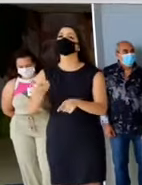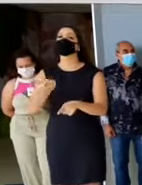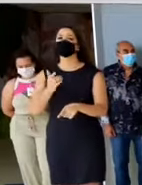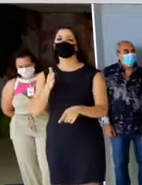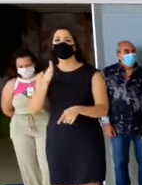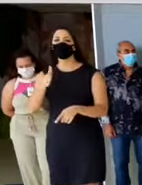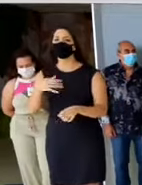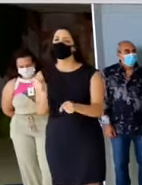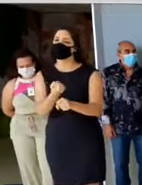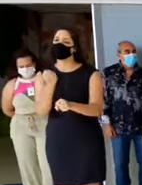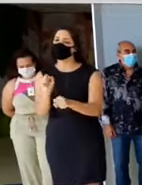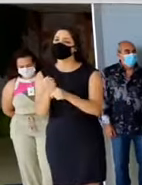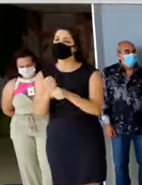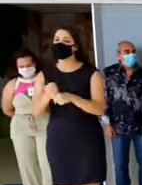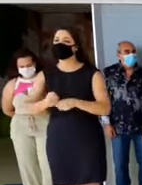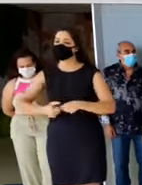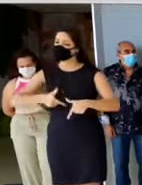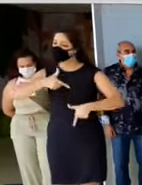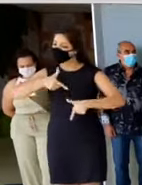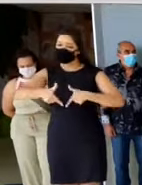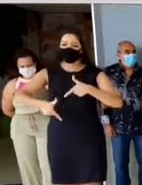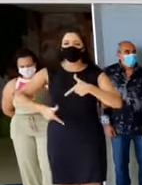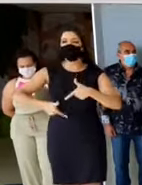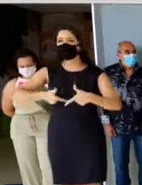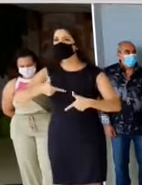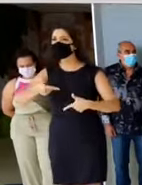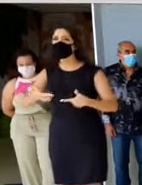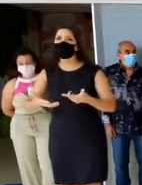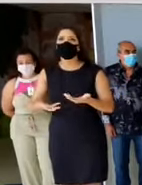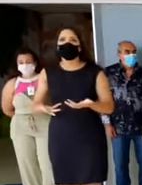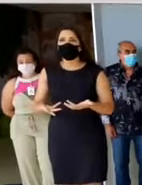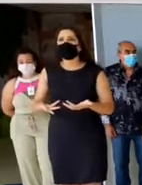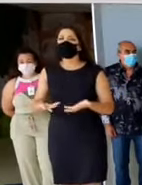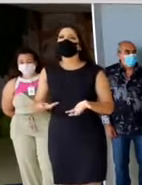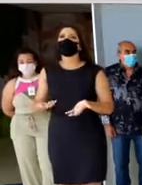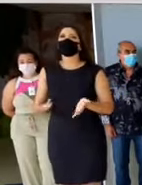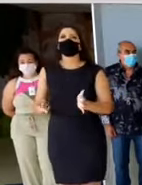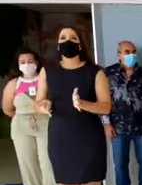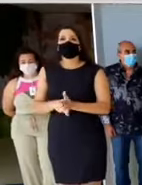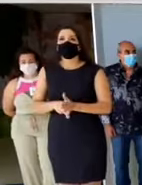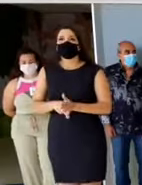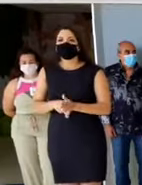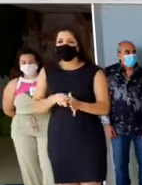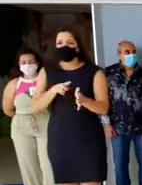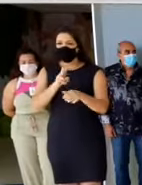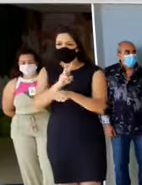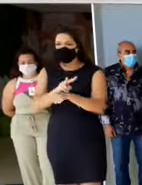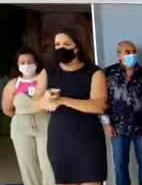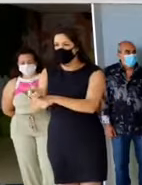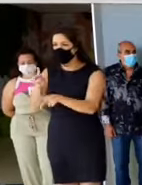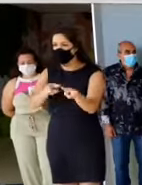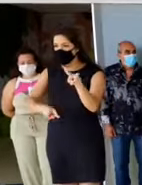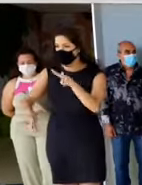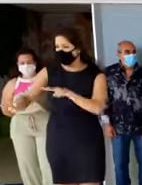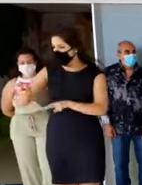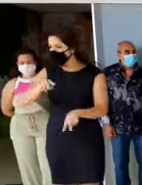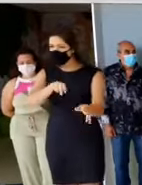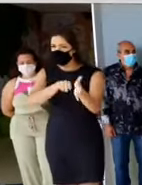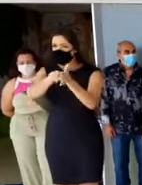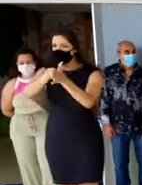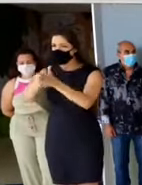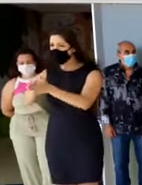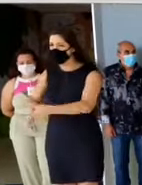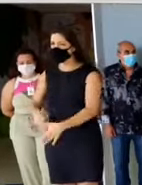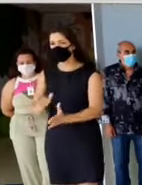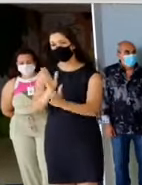obra, fizemos toda a parte de investigação das coisas que não